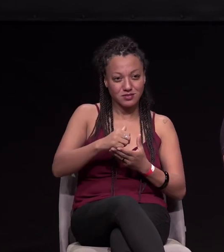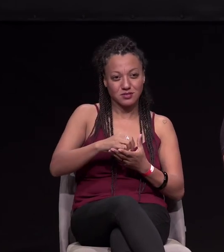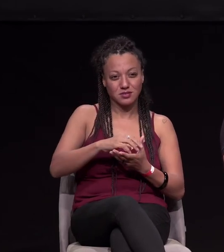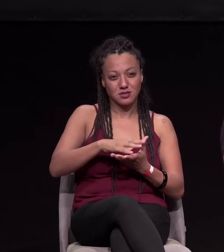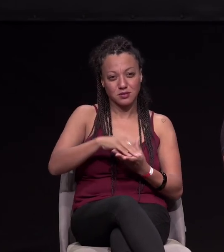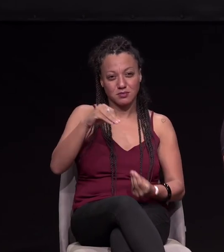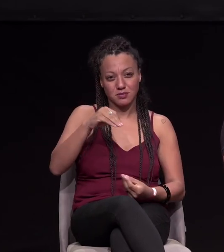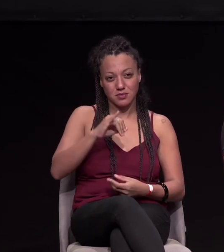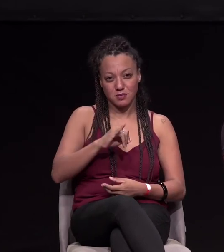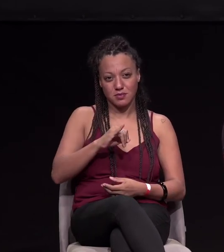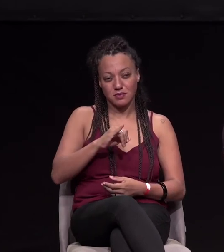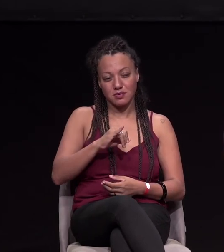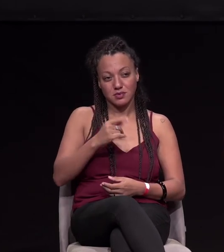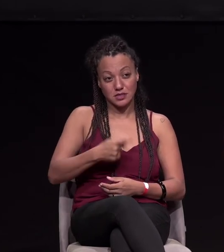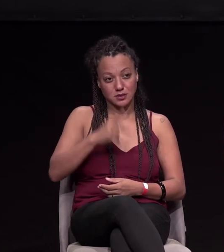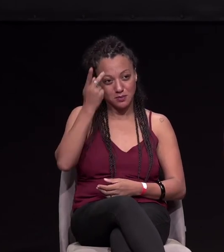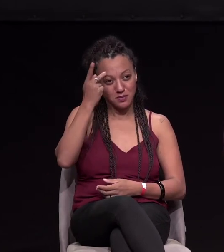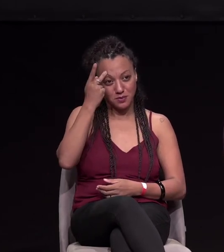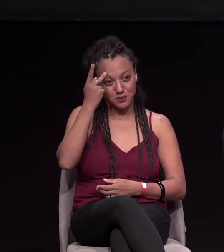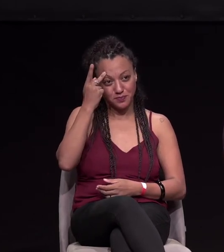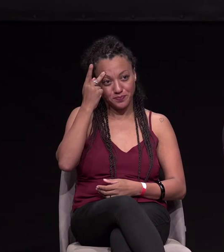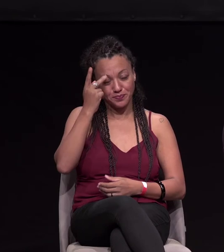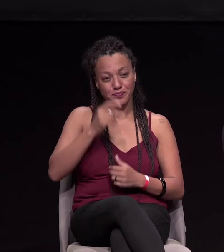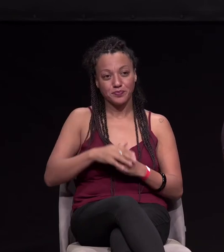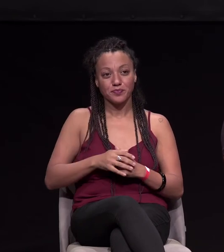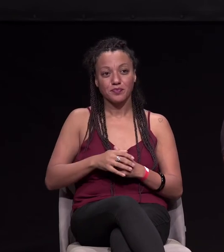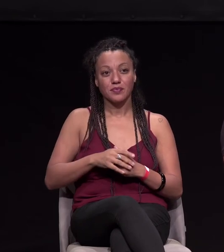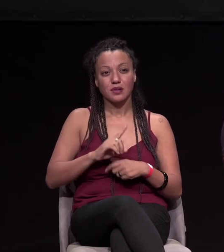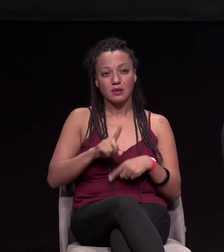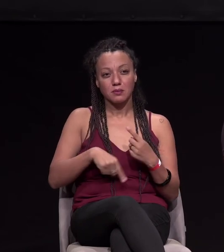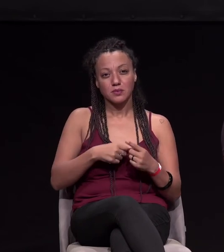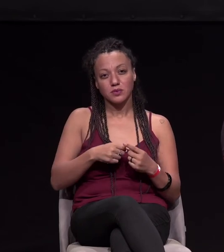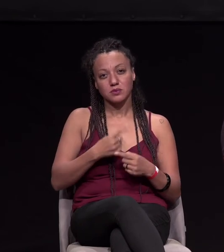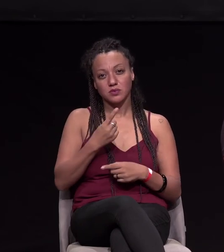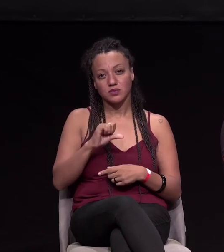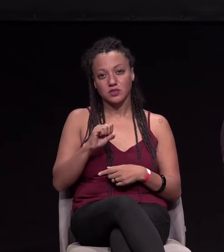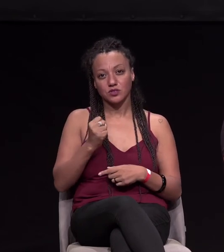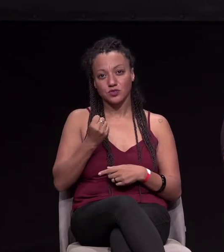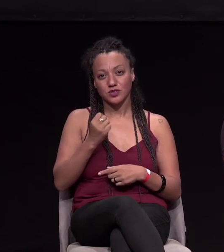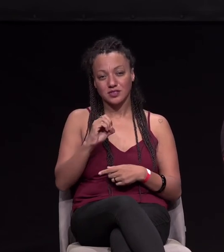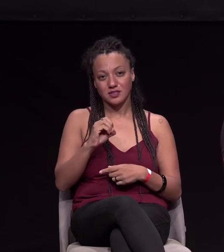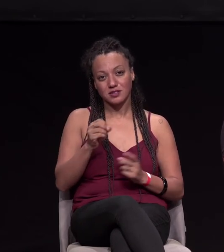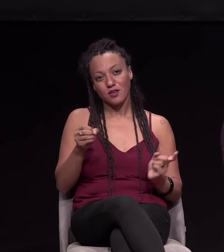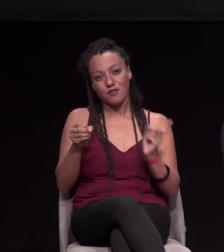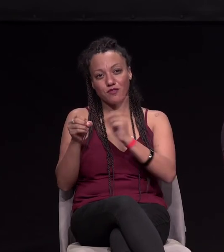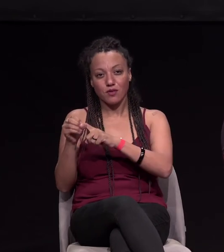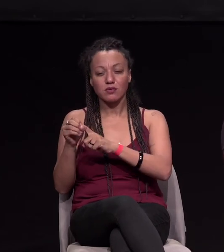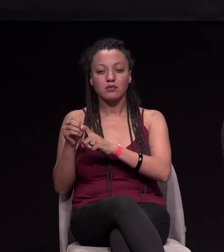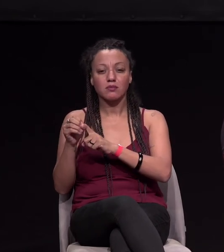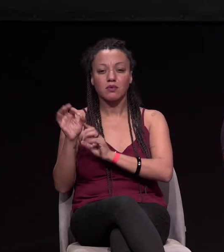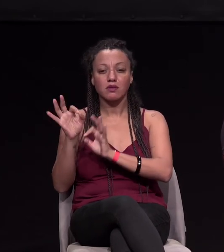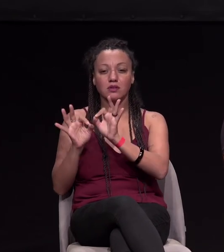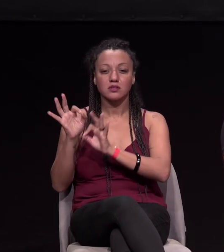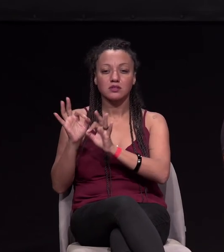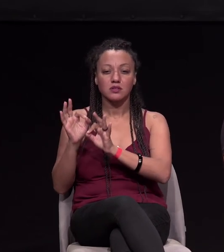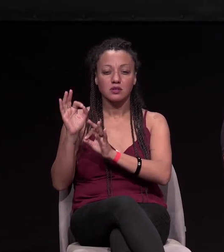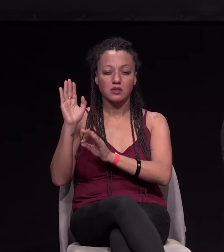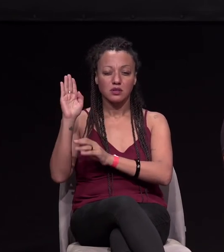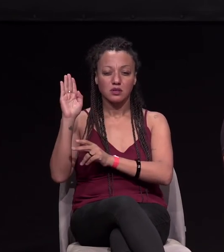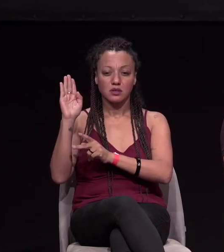depois é convidada a sair da bahia e volta nos anos 80 para o restauro do pelourinho é